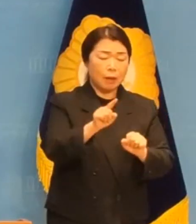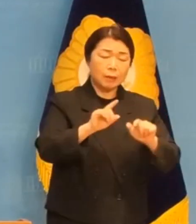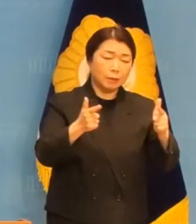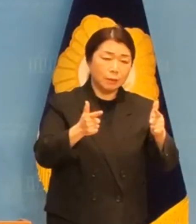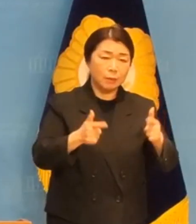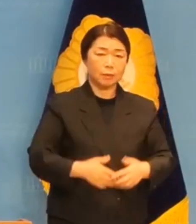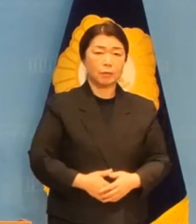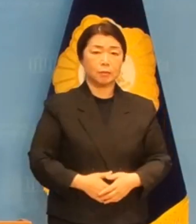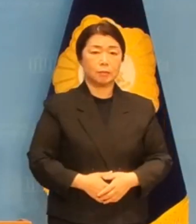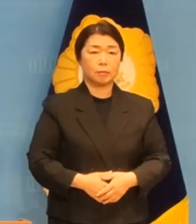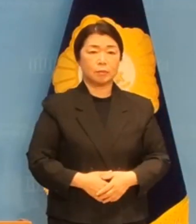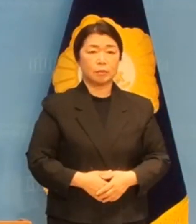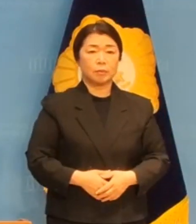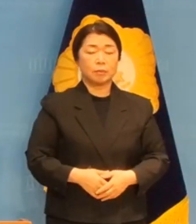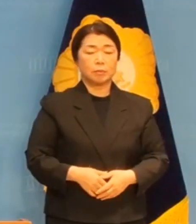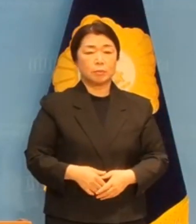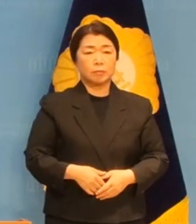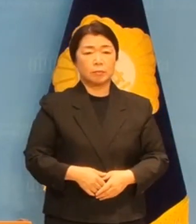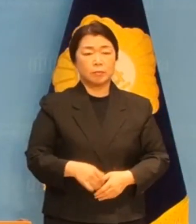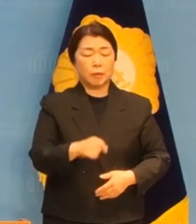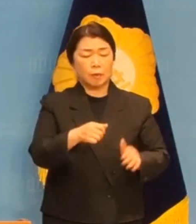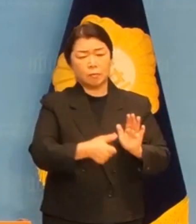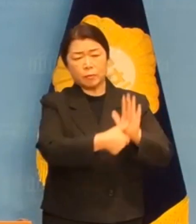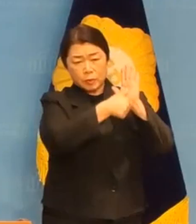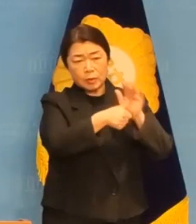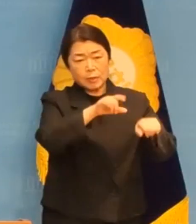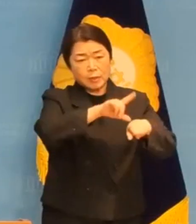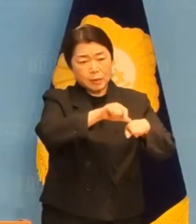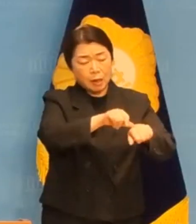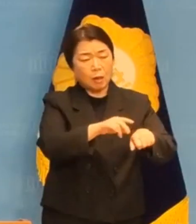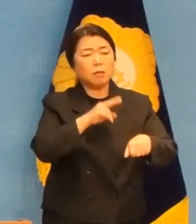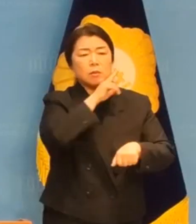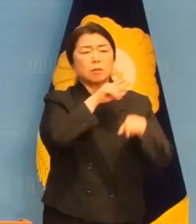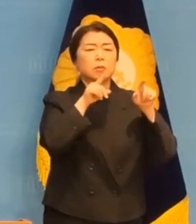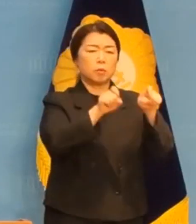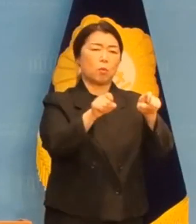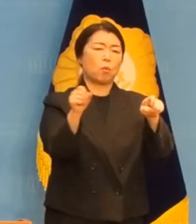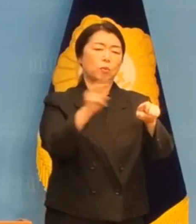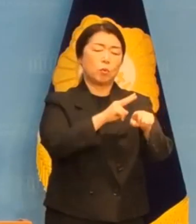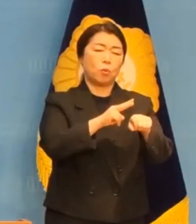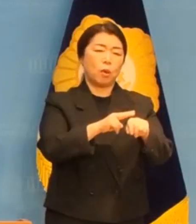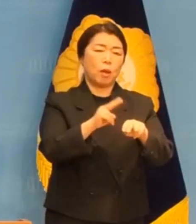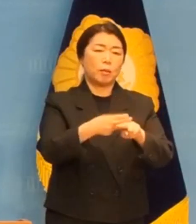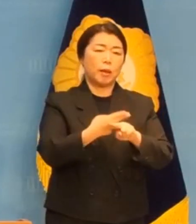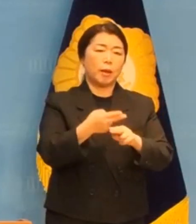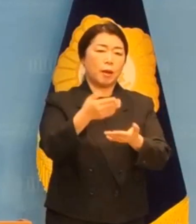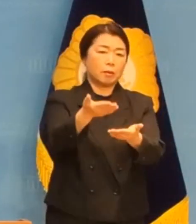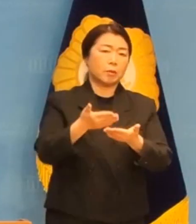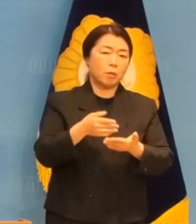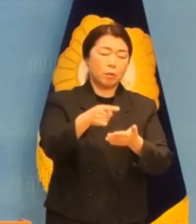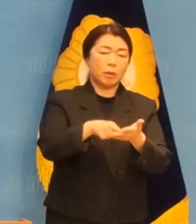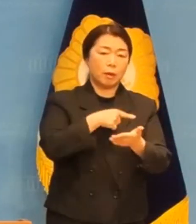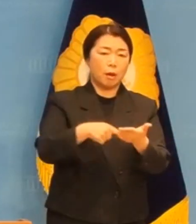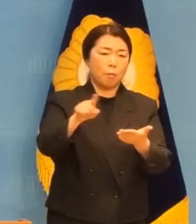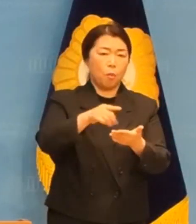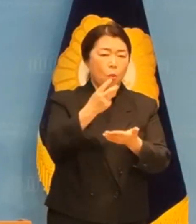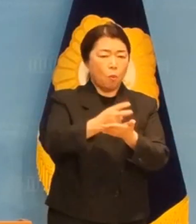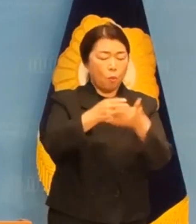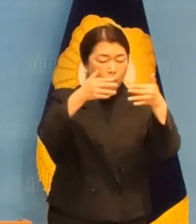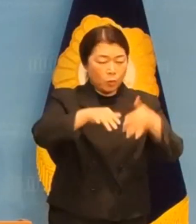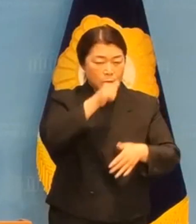현금 수천만 원과 명품 시계 의혹, 그리고 그 대가성이 있었는지가